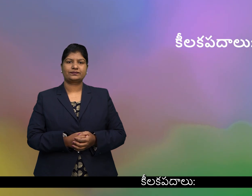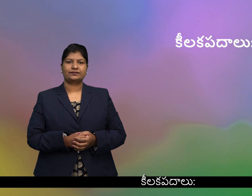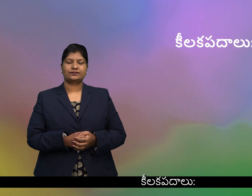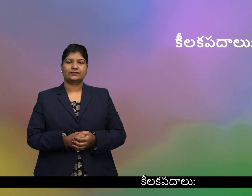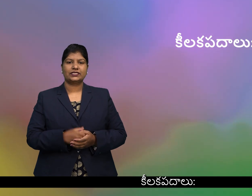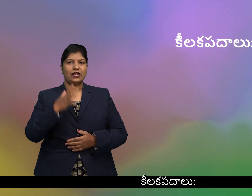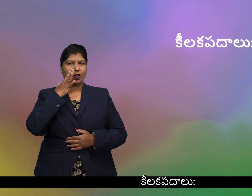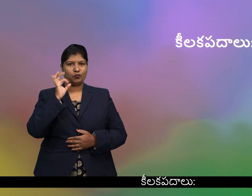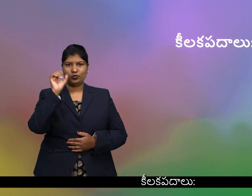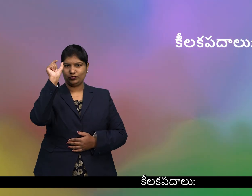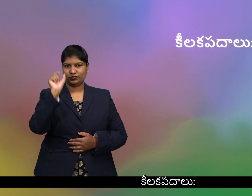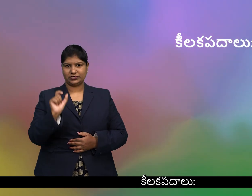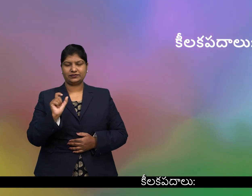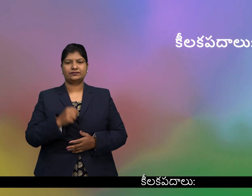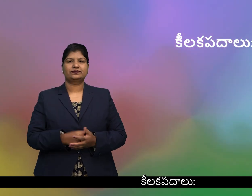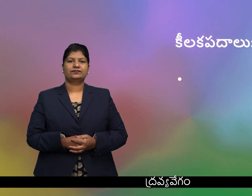కీలక పదాలు: